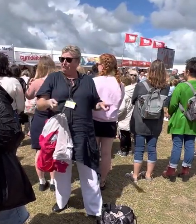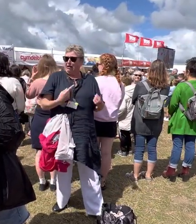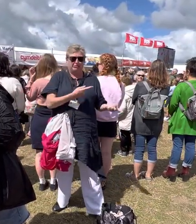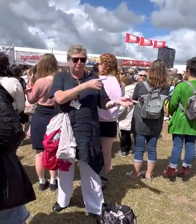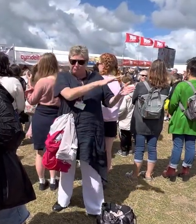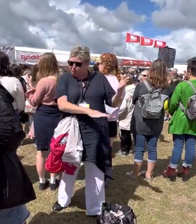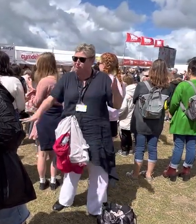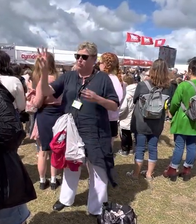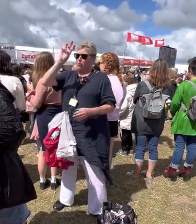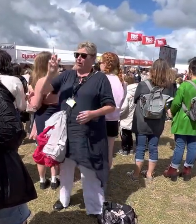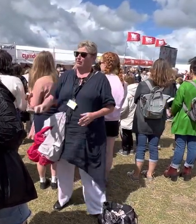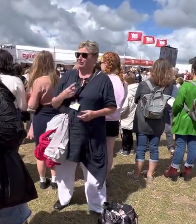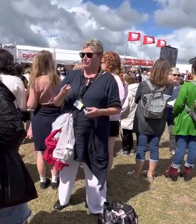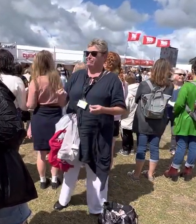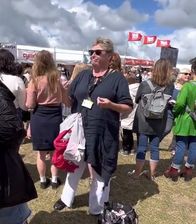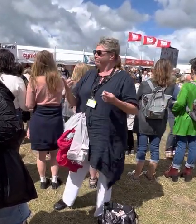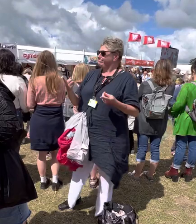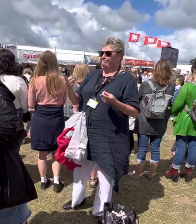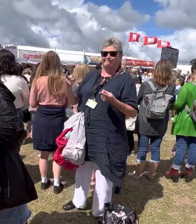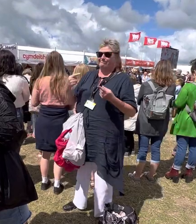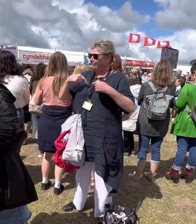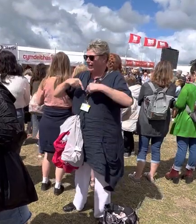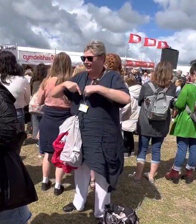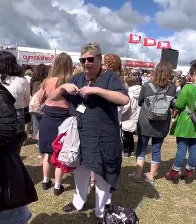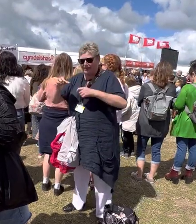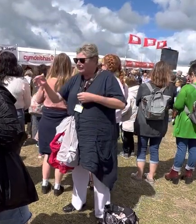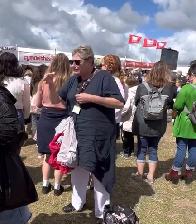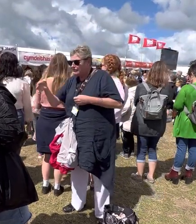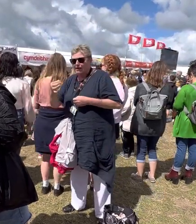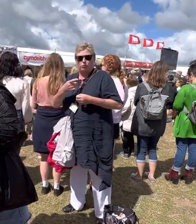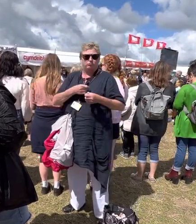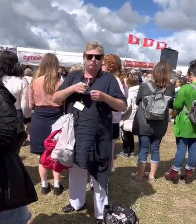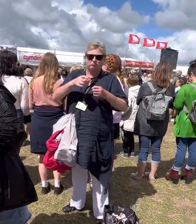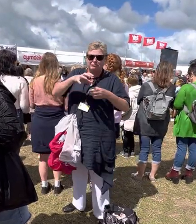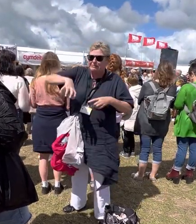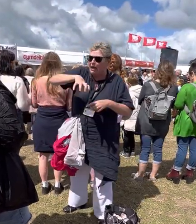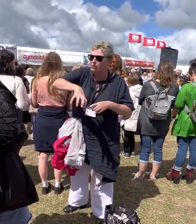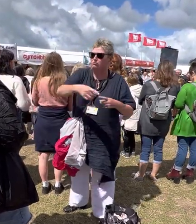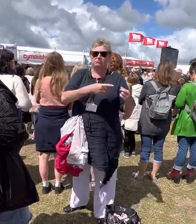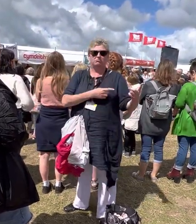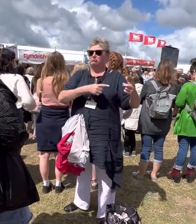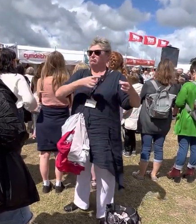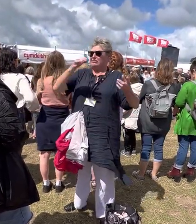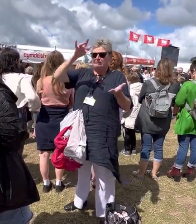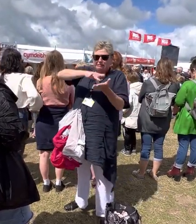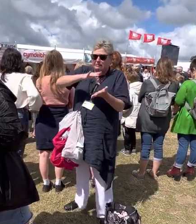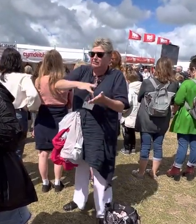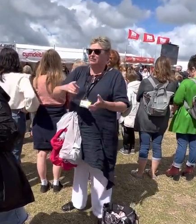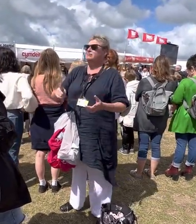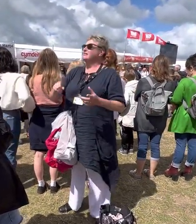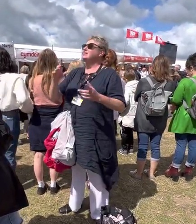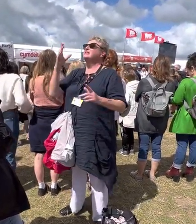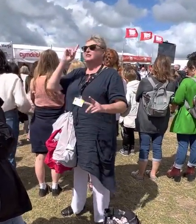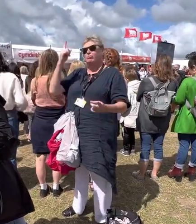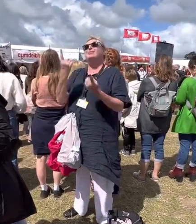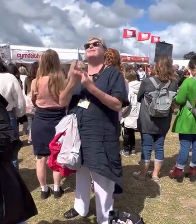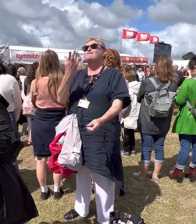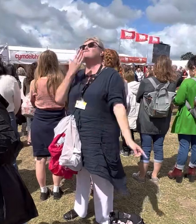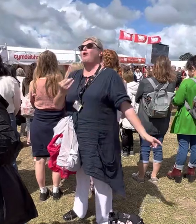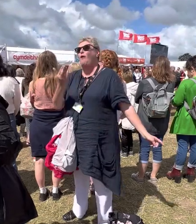Cymru, boed yn y wlad, yn ein trefi a'r dinasoedd, mae rhywbeth mawr o le yn ein